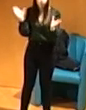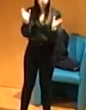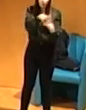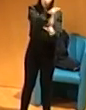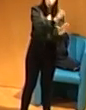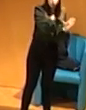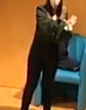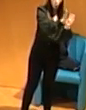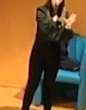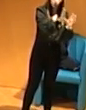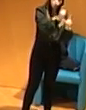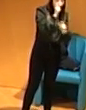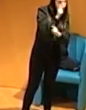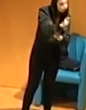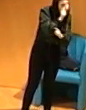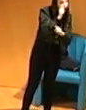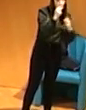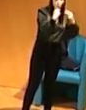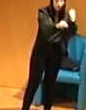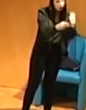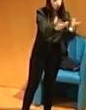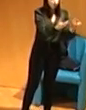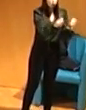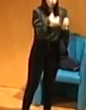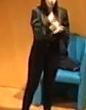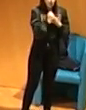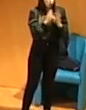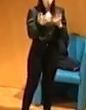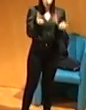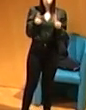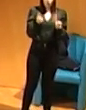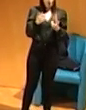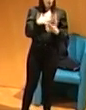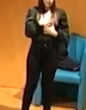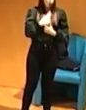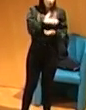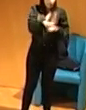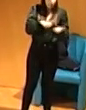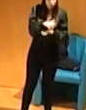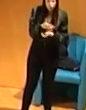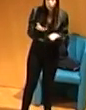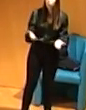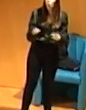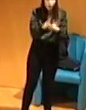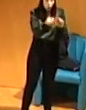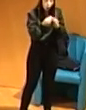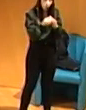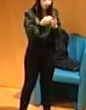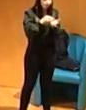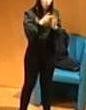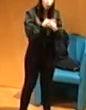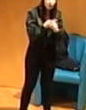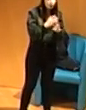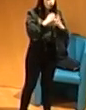en autisme nous a aidés à poser les crises d'angoisse. Elle nous a donné des pistes extrêmement concrètes pour qu'elle sache s'occuper